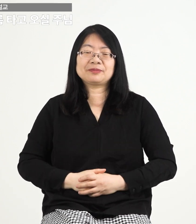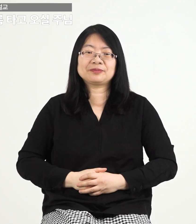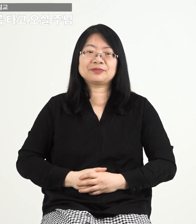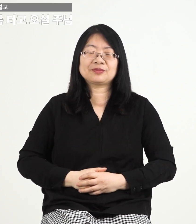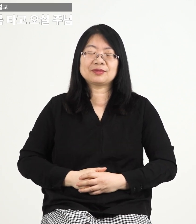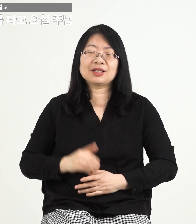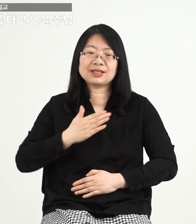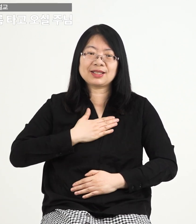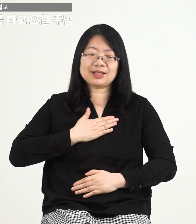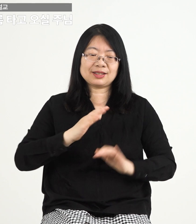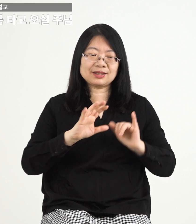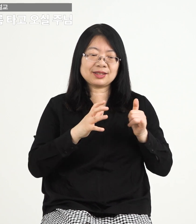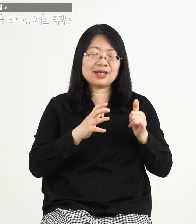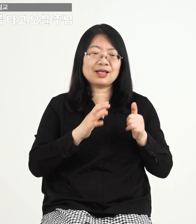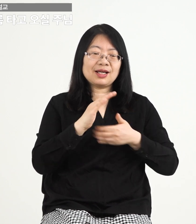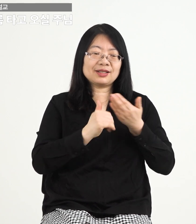사는